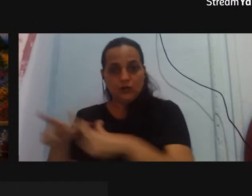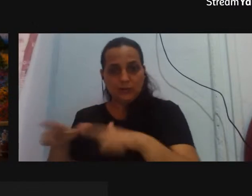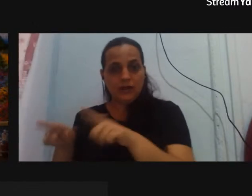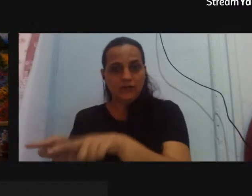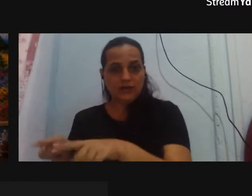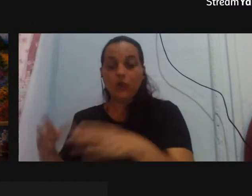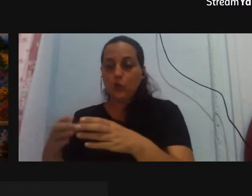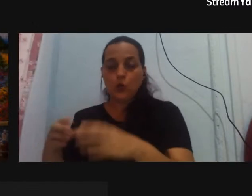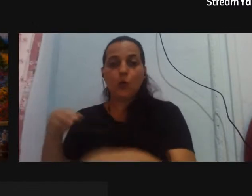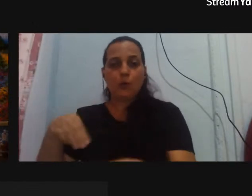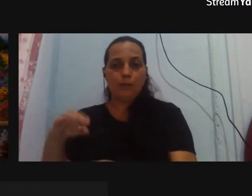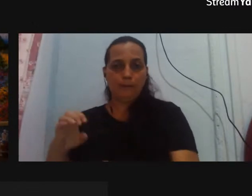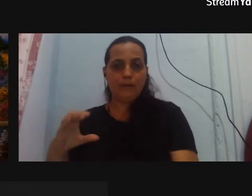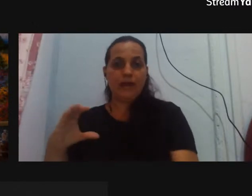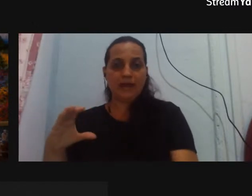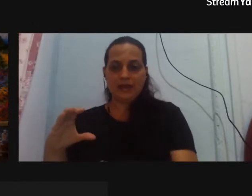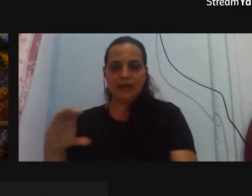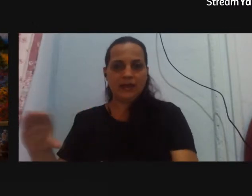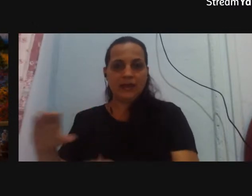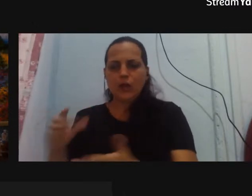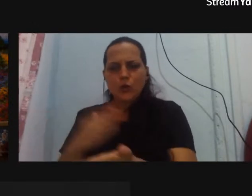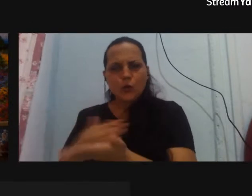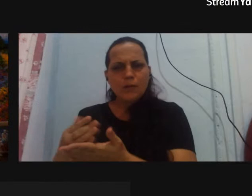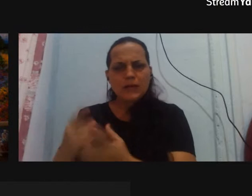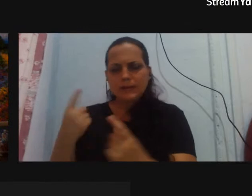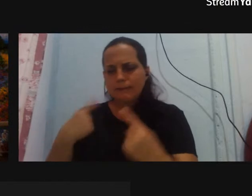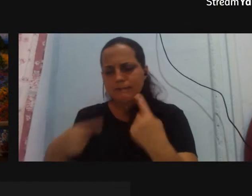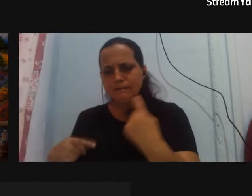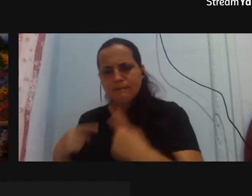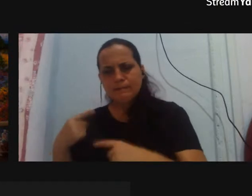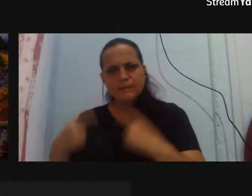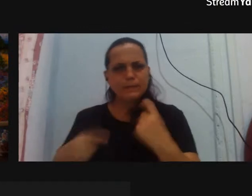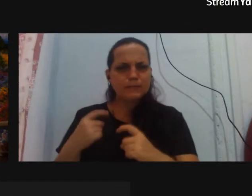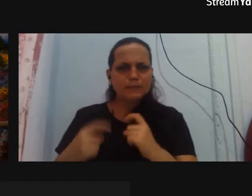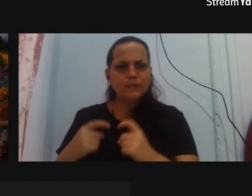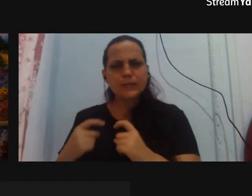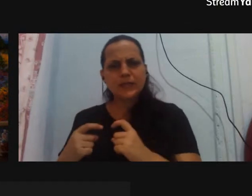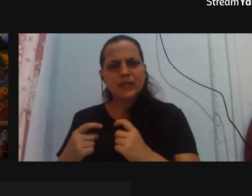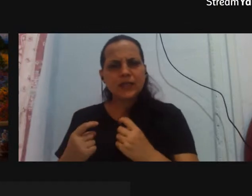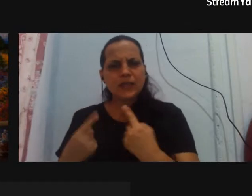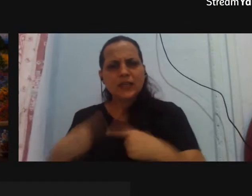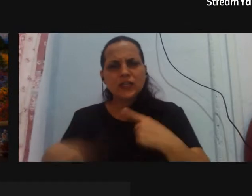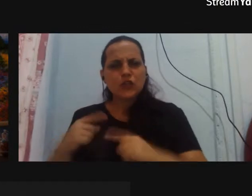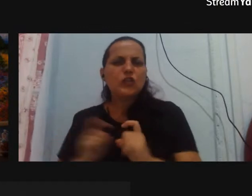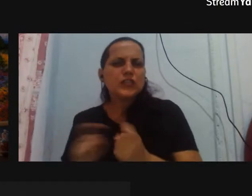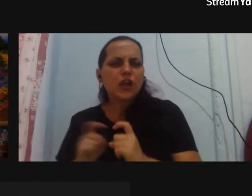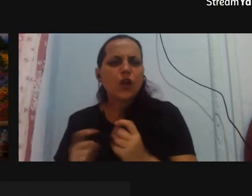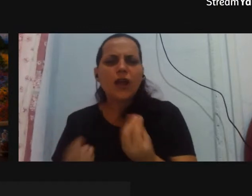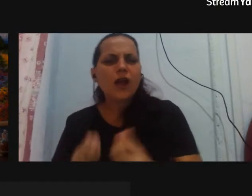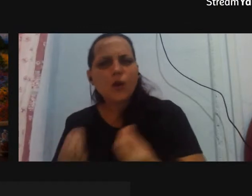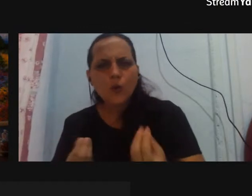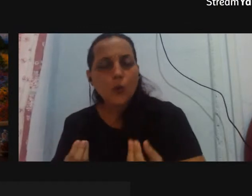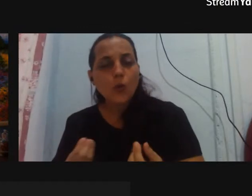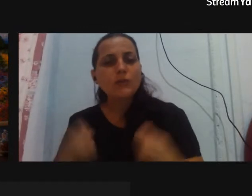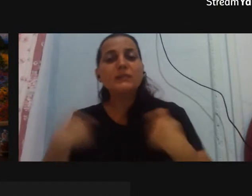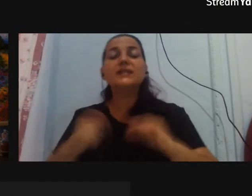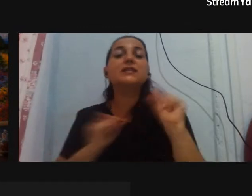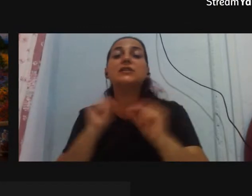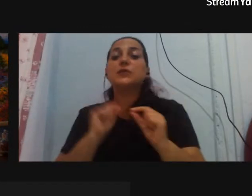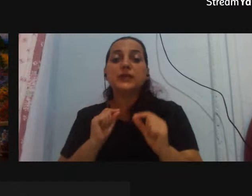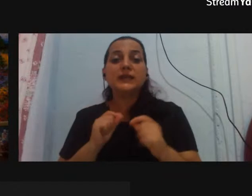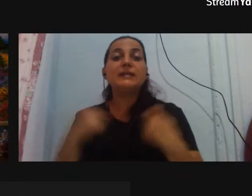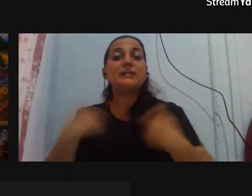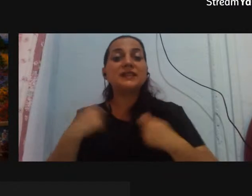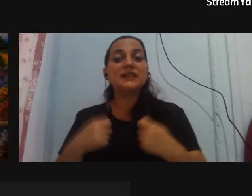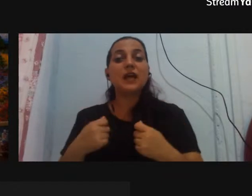essa equipe começa a debater a necessidade de ter uma